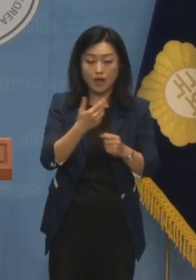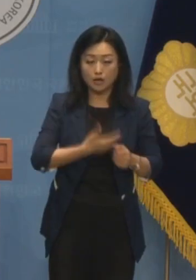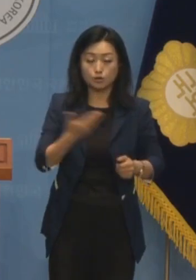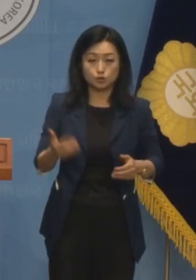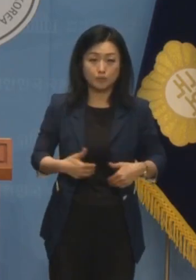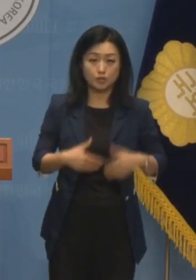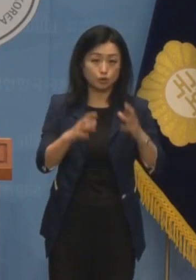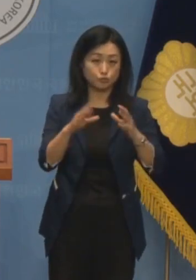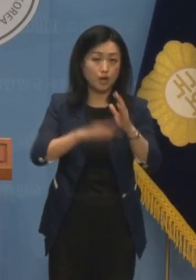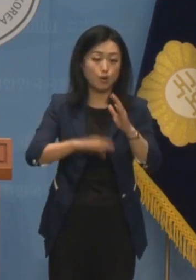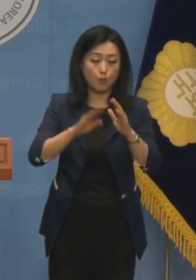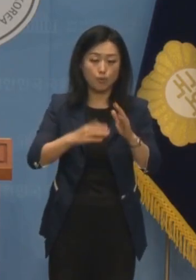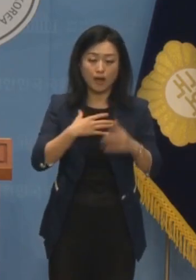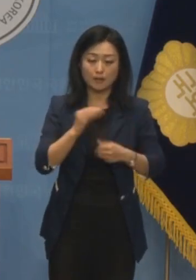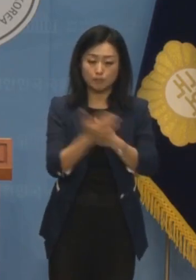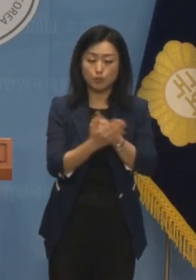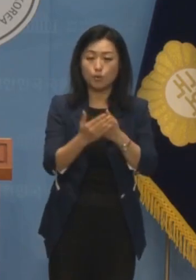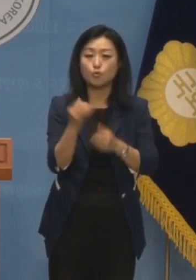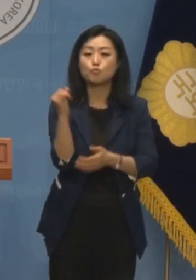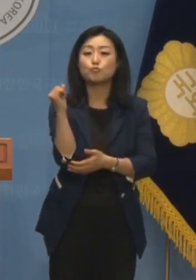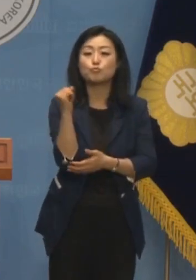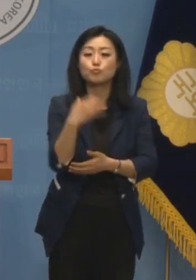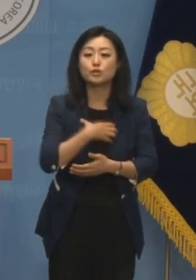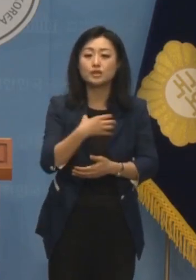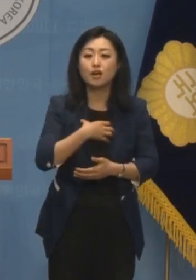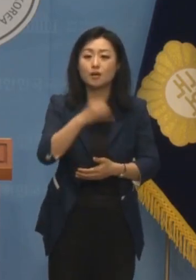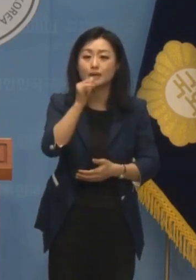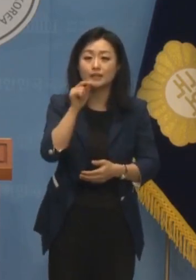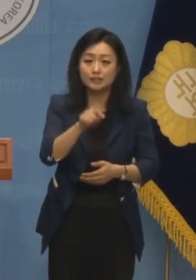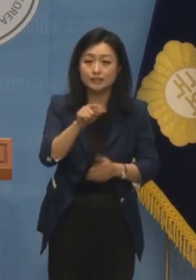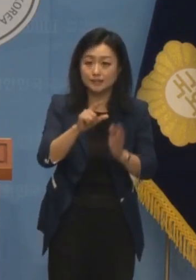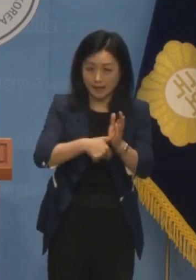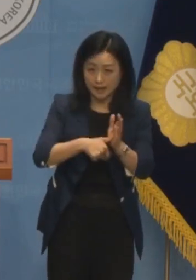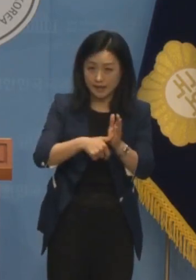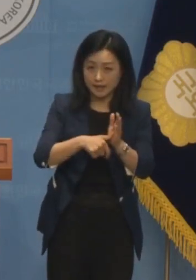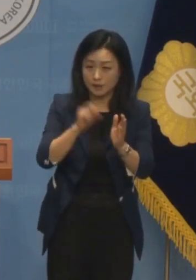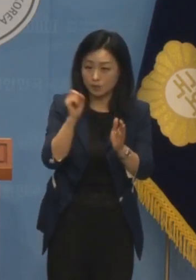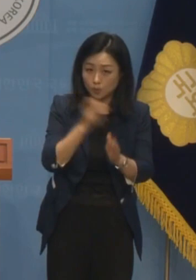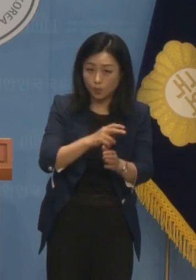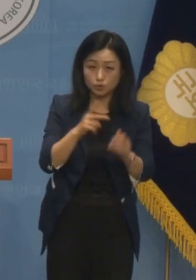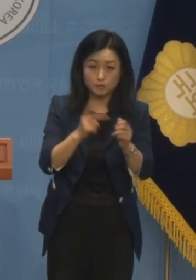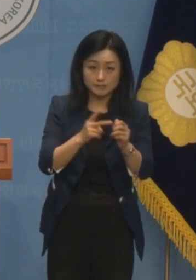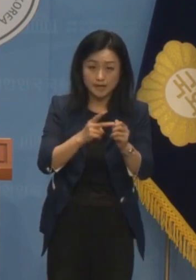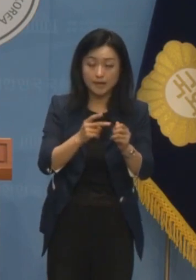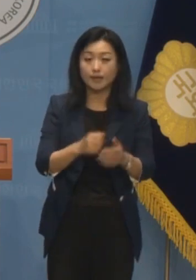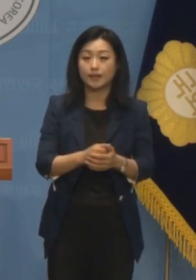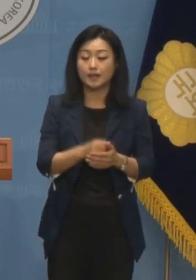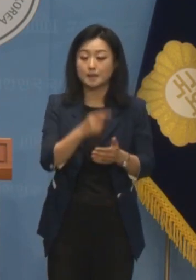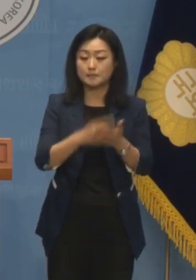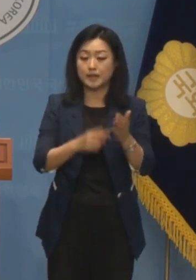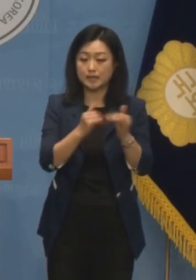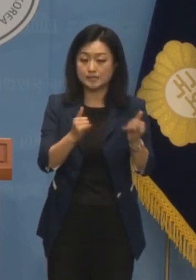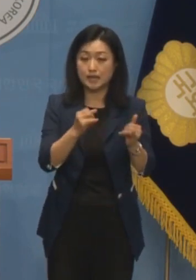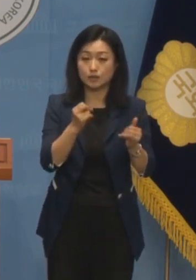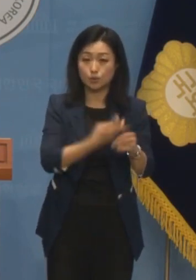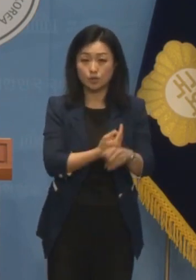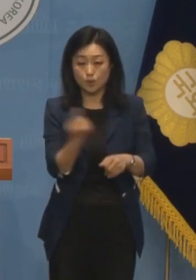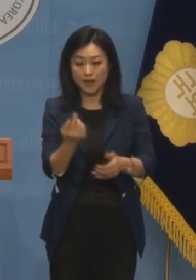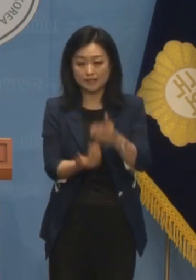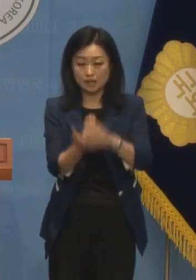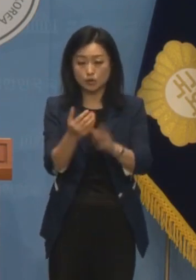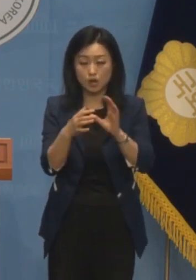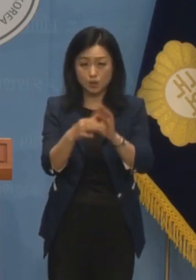국가 및 공공의 안전보장을 위태롭게 할 우려가 있는 경우. 두 번째, 피해자 또는 그 밖의